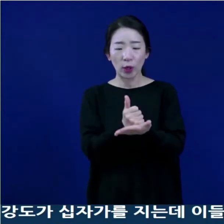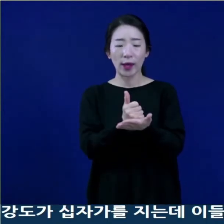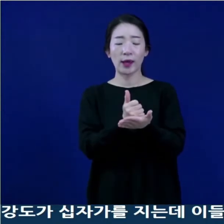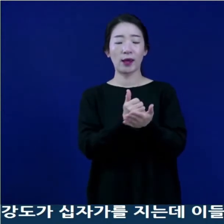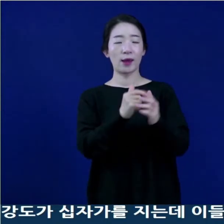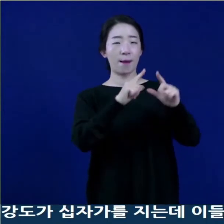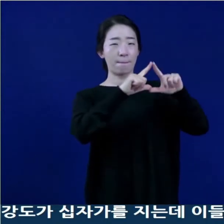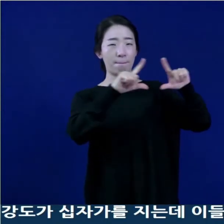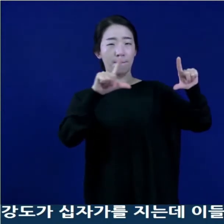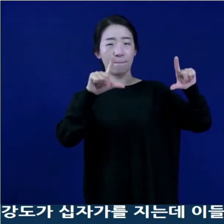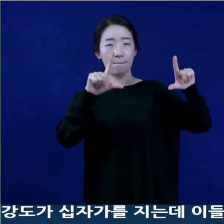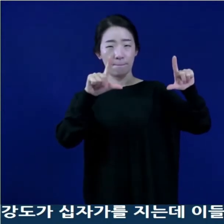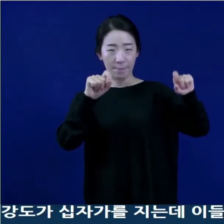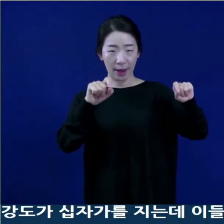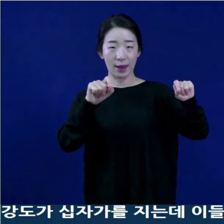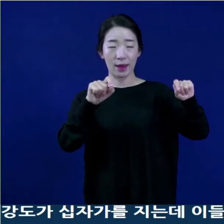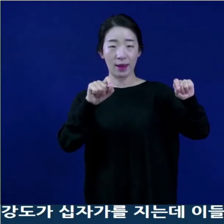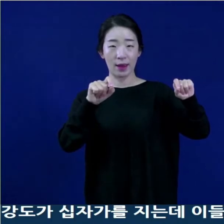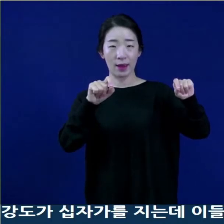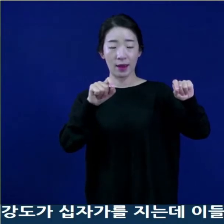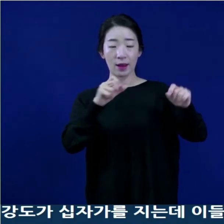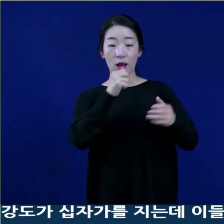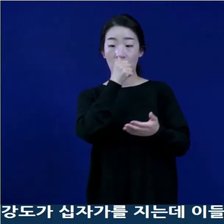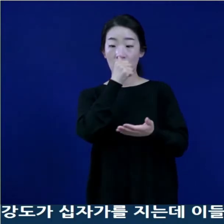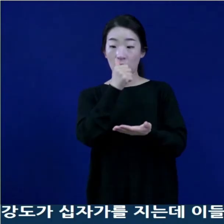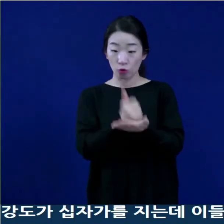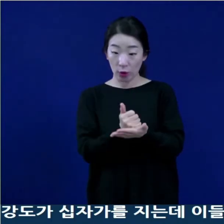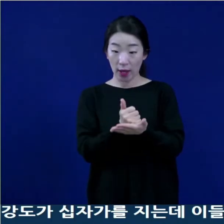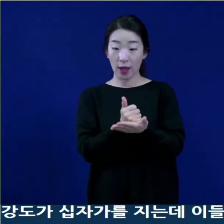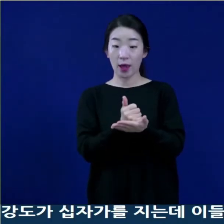죄패라고 부르는 것 혹시 기억을 하실까요?